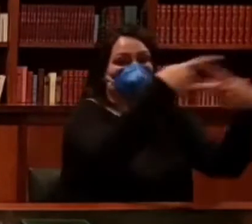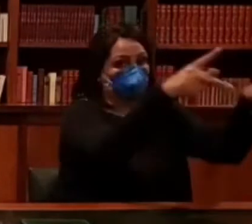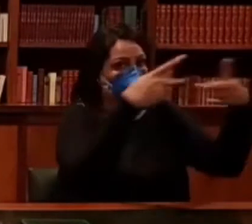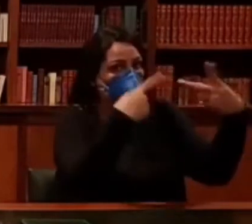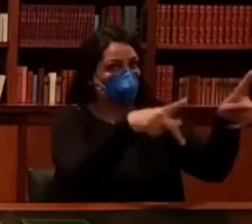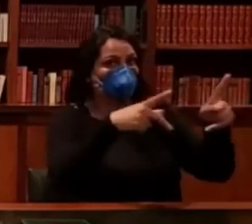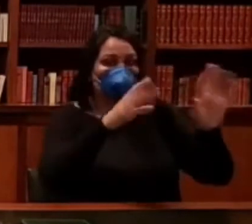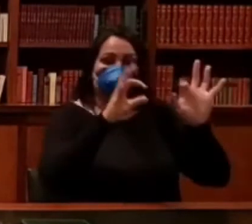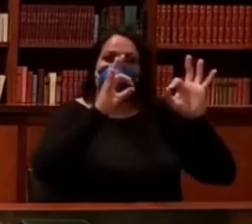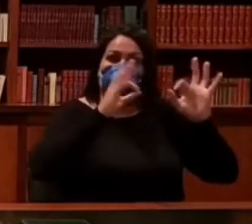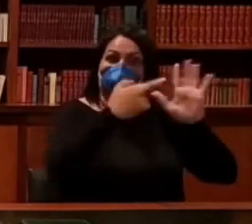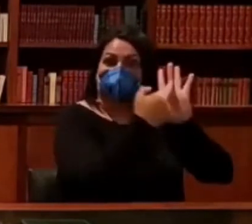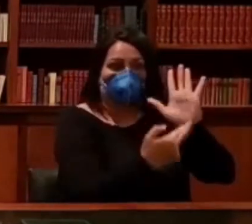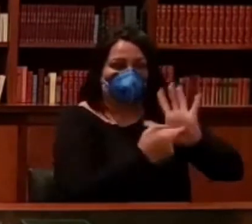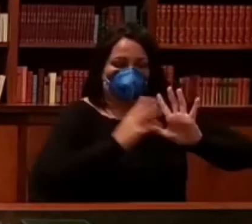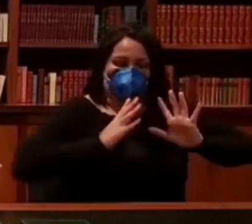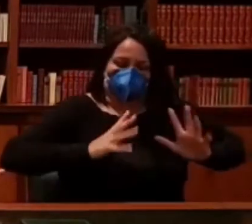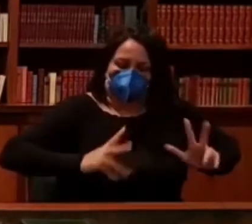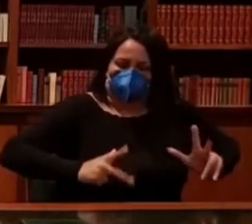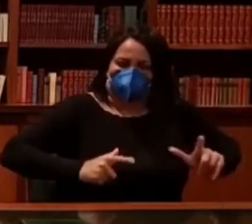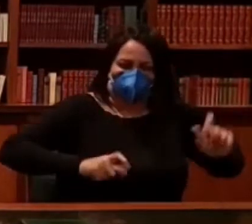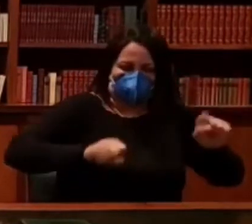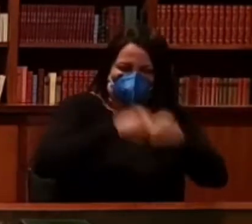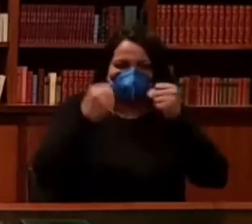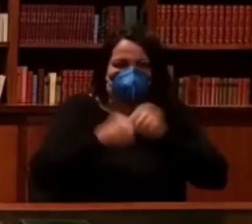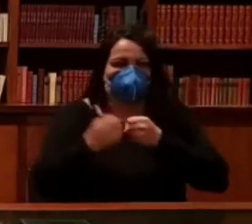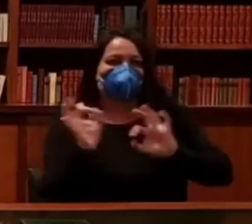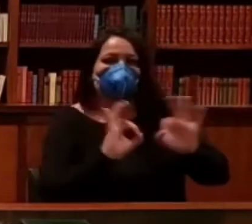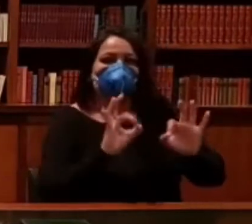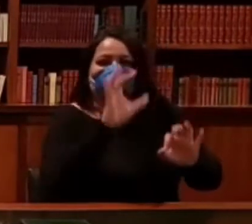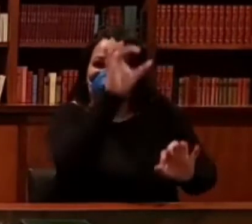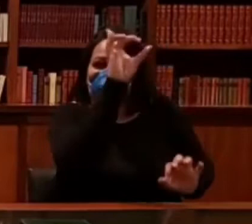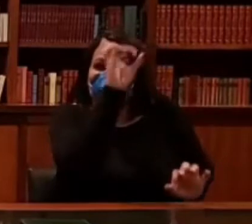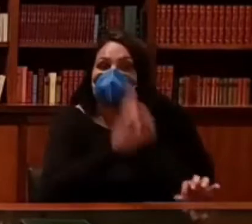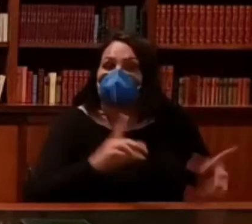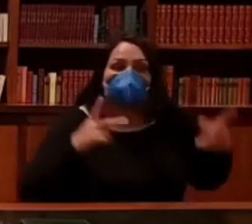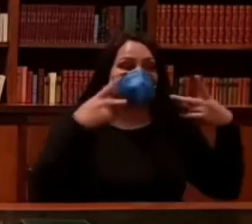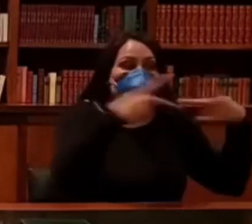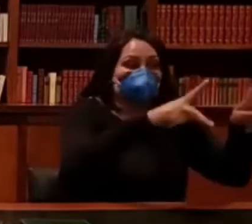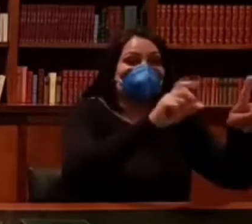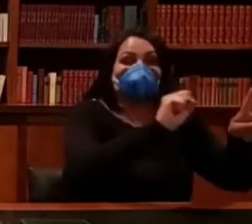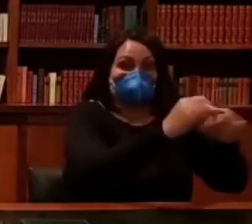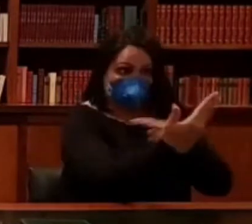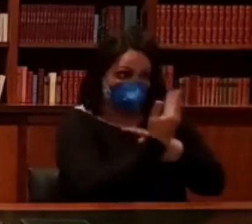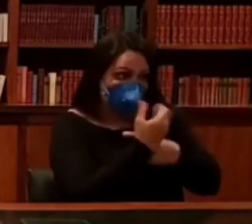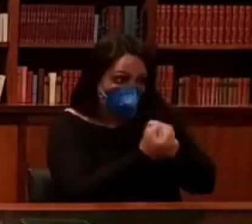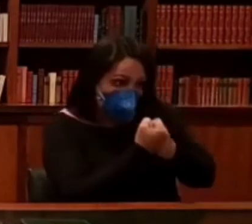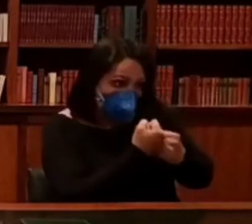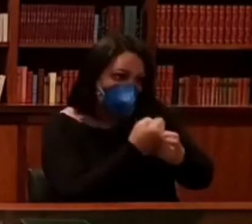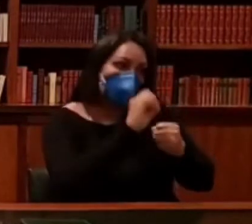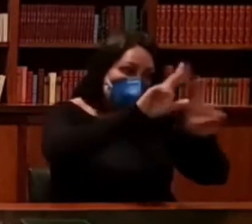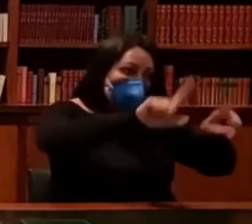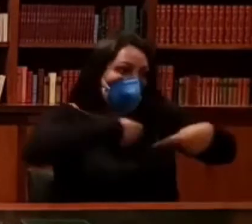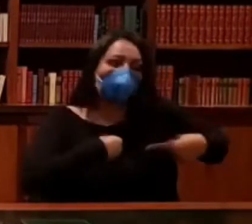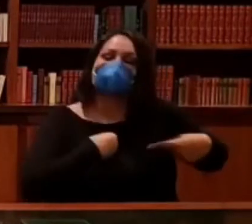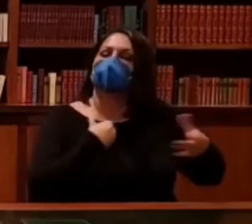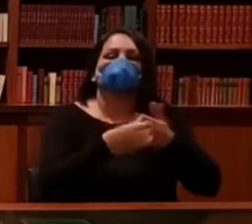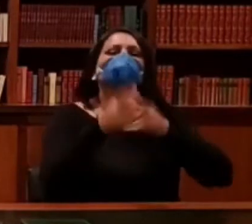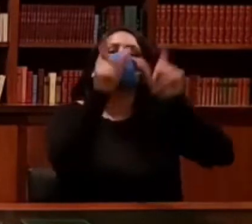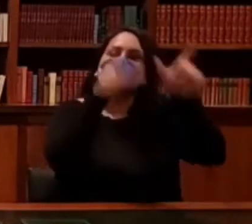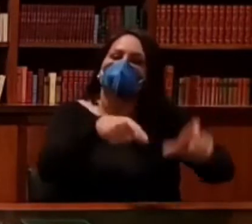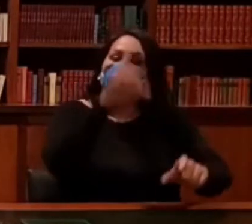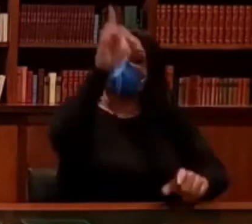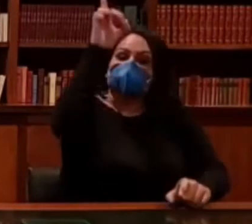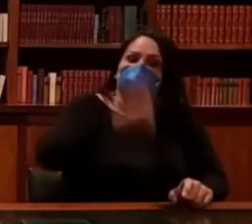forma ordeira, pacífica e democrática, é um direito dele. Contra ou a favor, quem quer que seja.